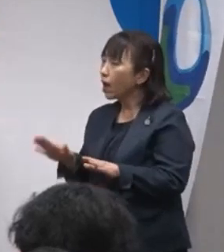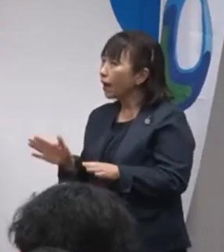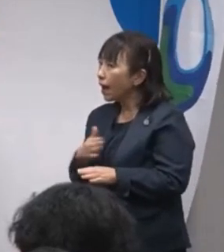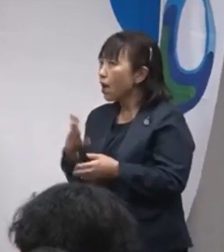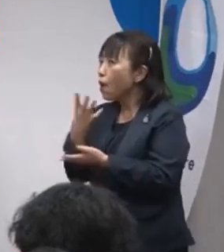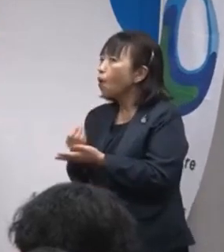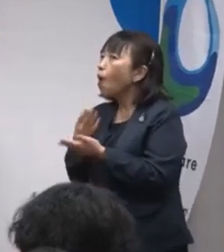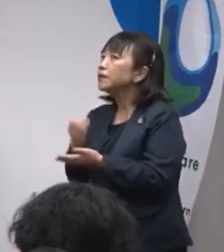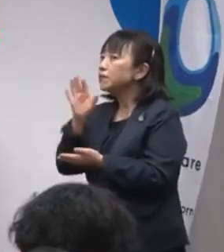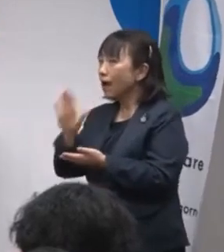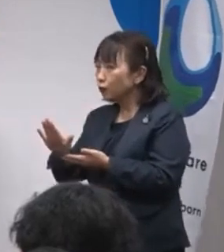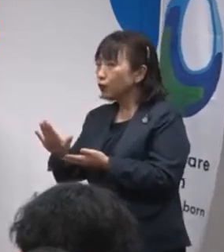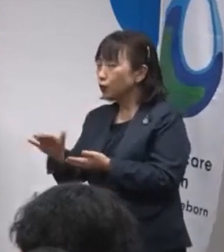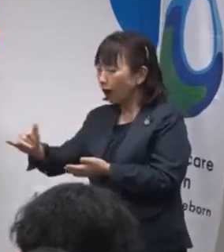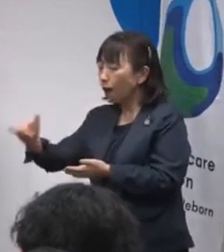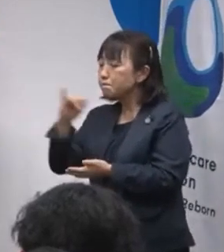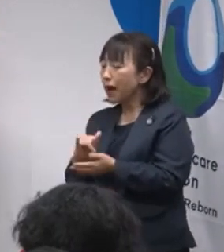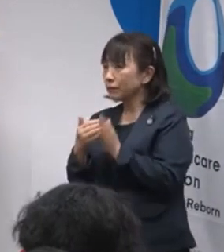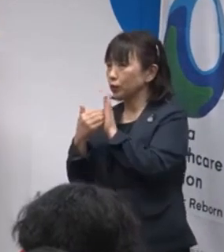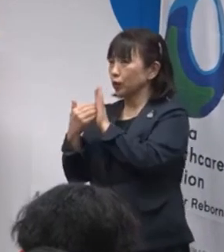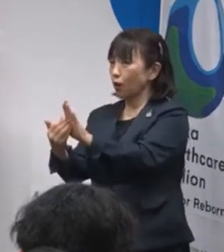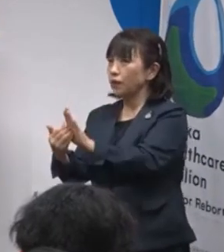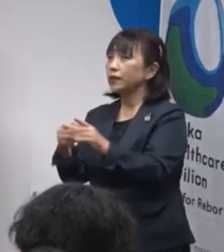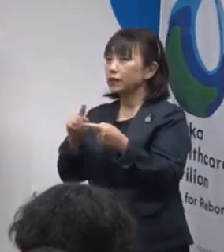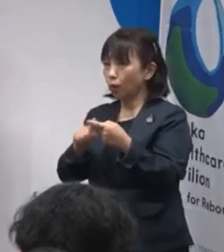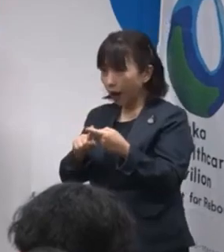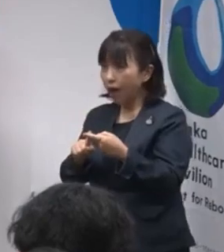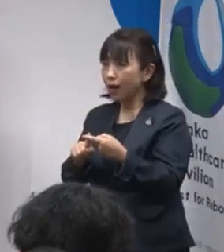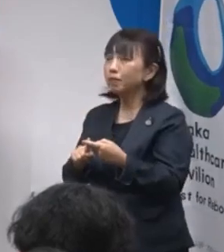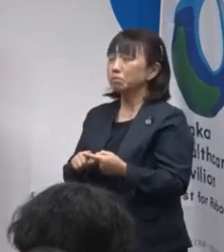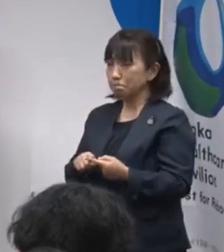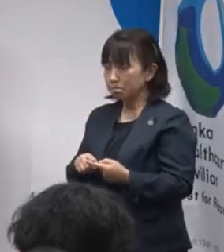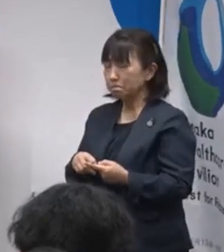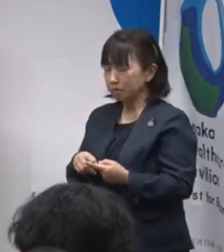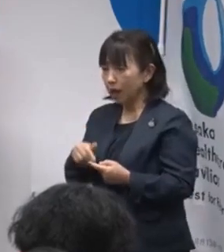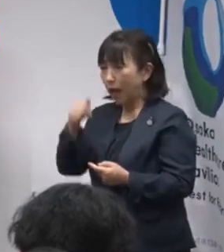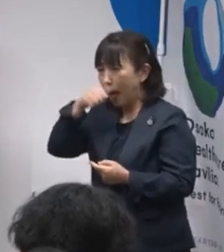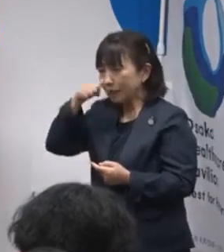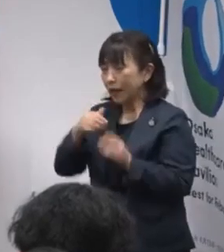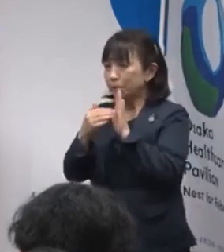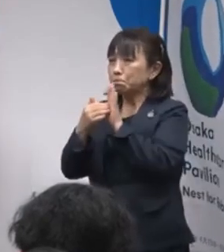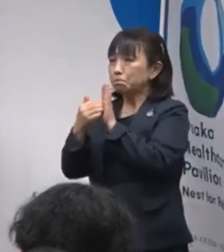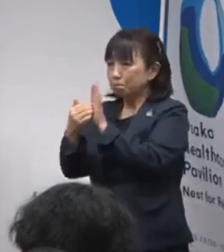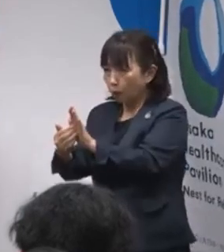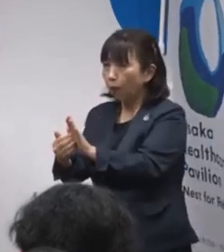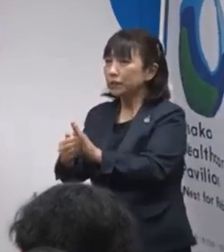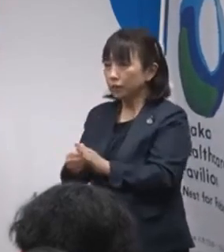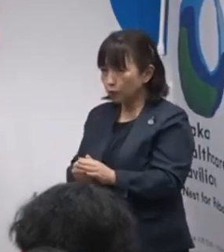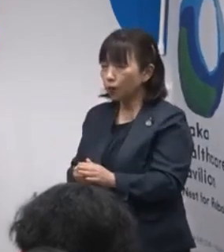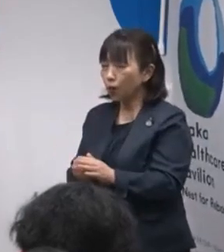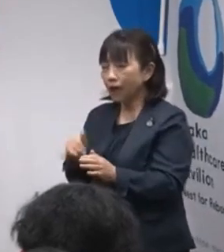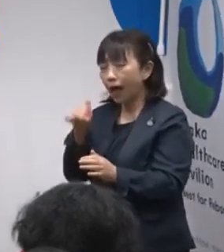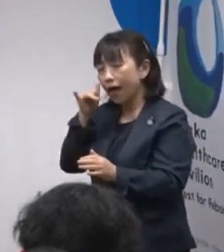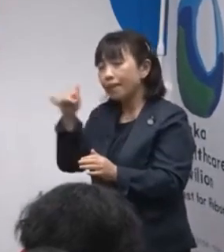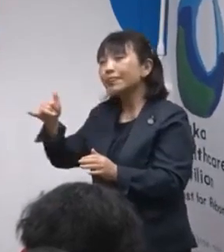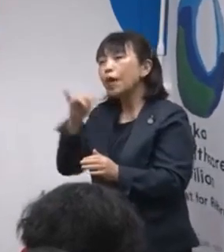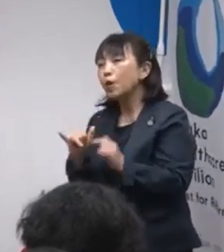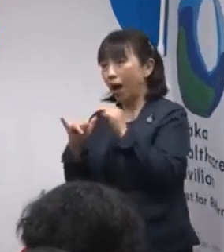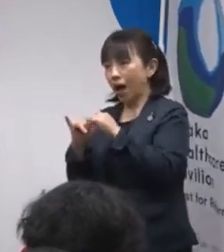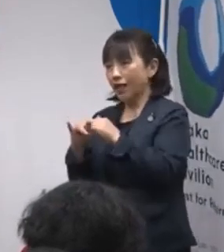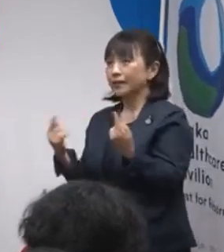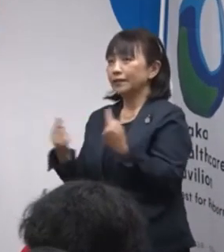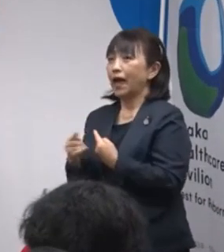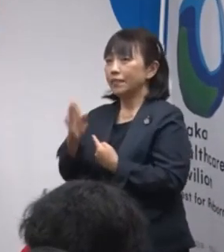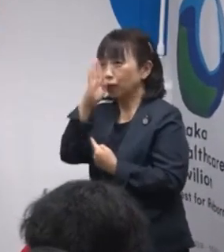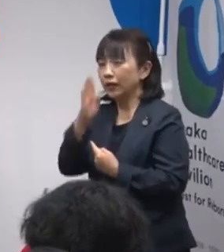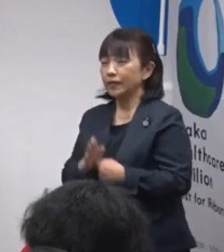あるいは着信拒否の機能であったり、あるいは防災機能付きのものに交換をしていただけたらと思います。自宅の固定